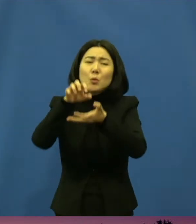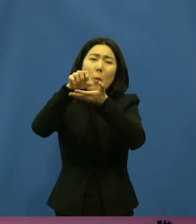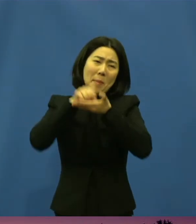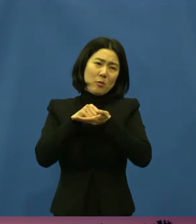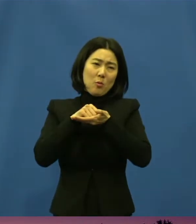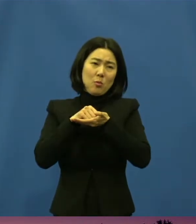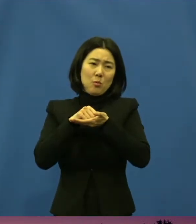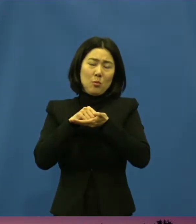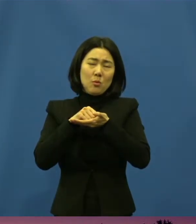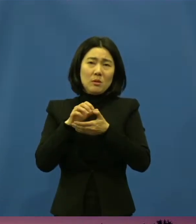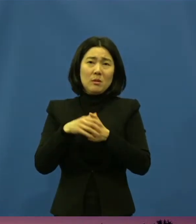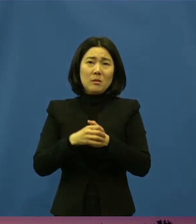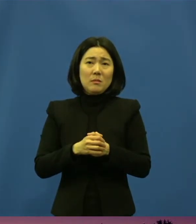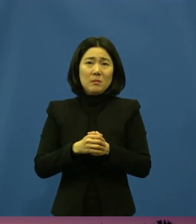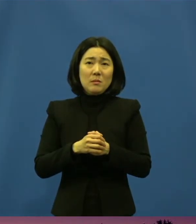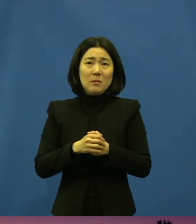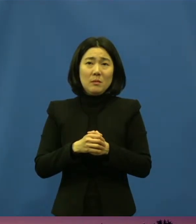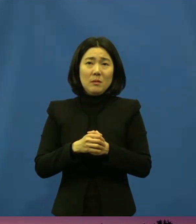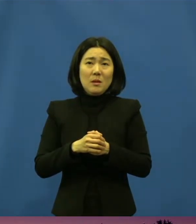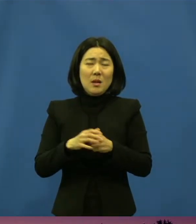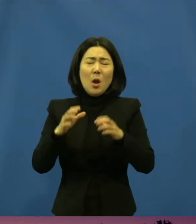성경을 모르는데 어떻게